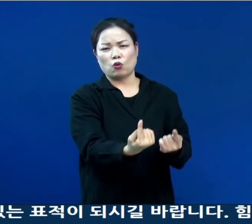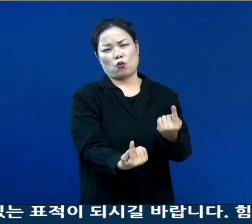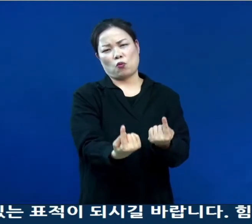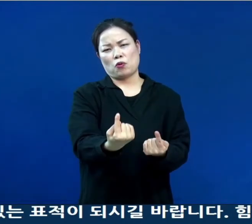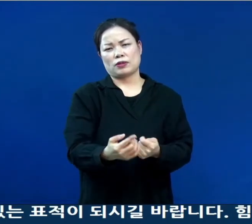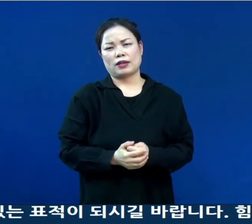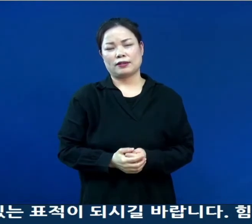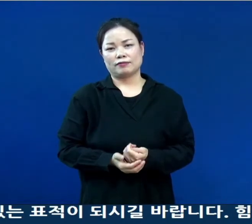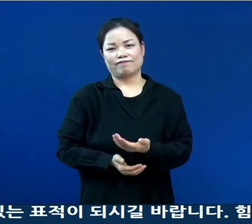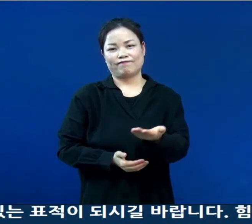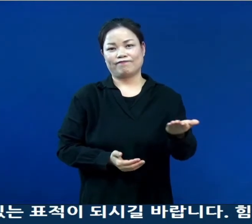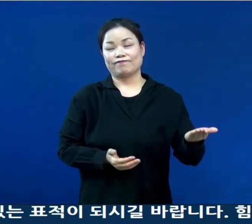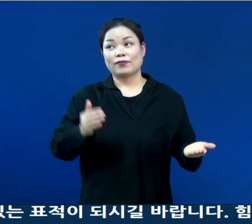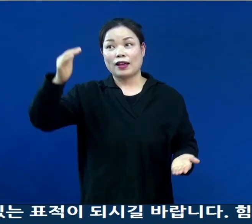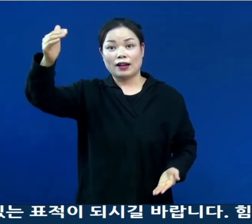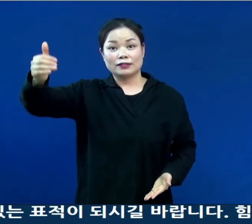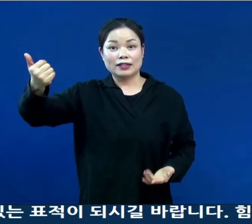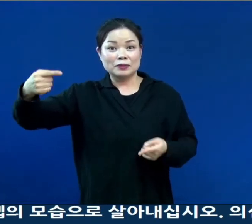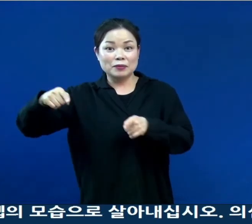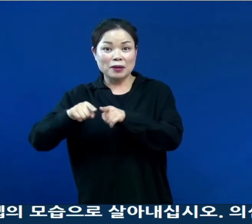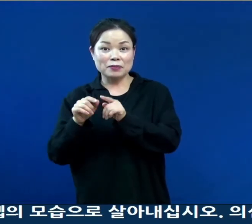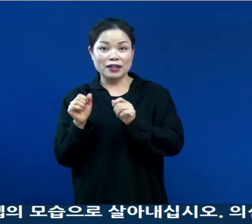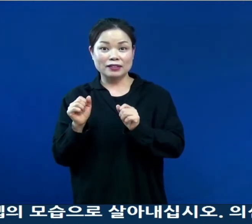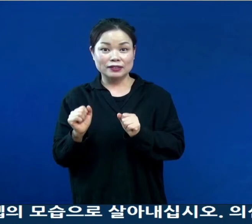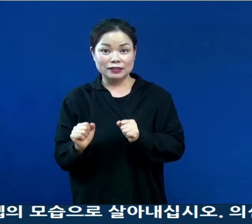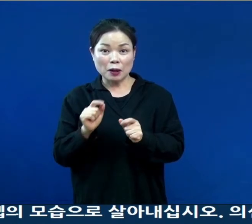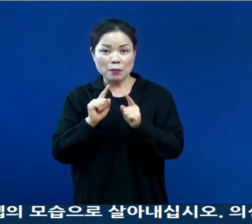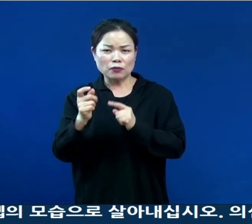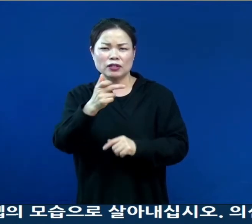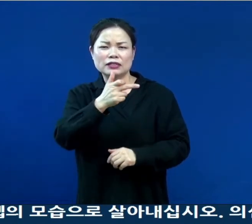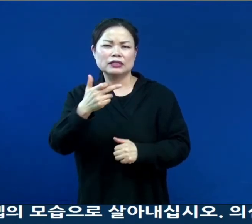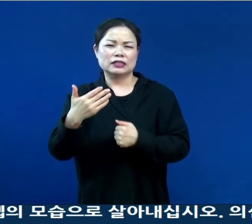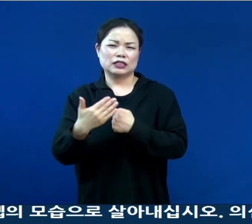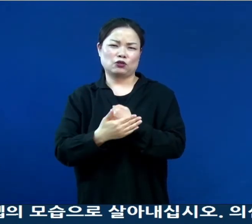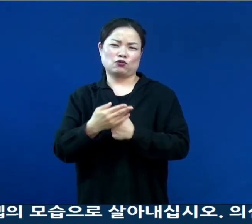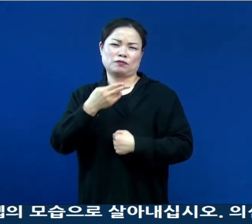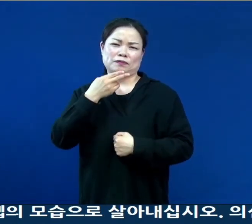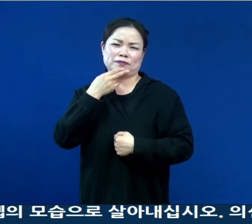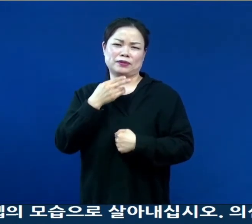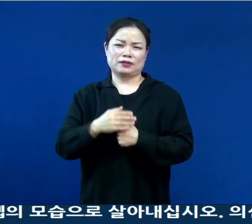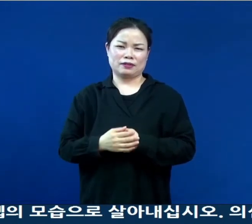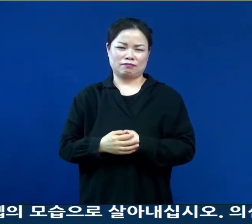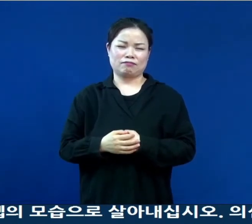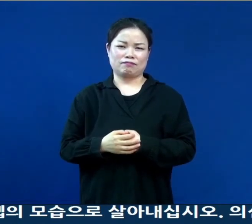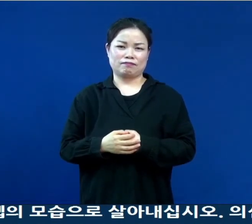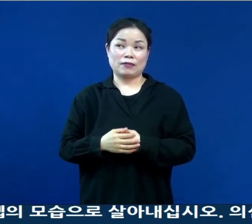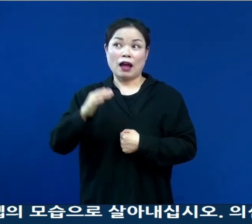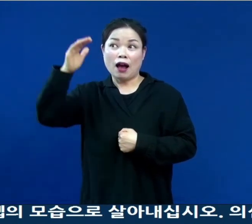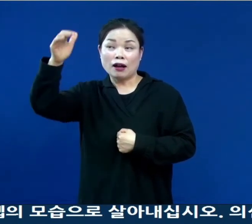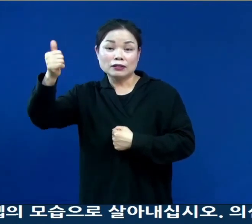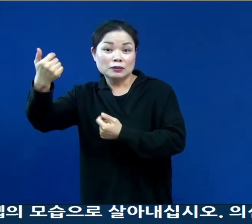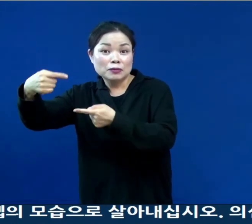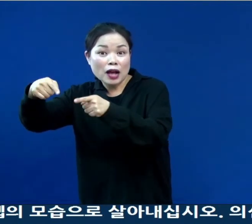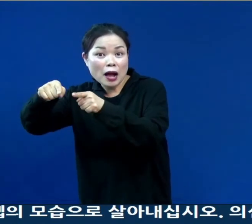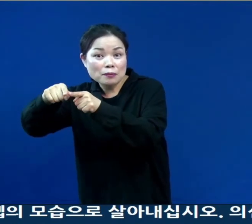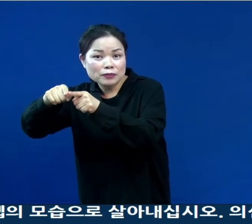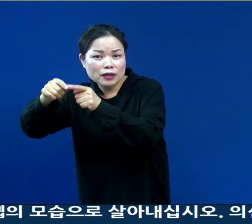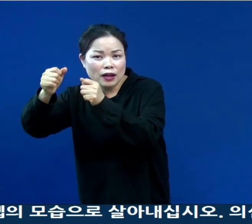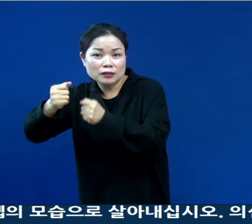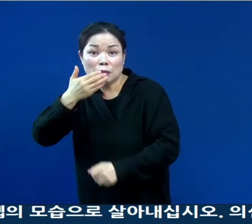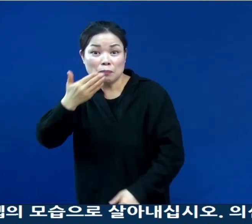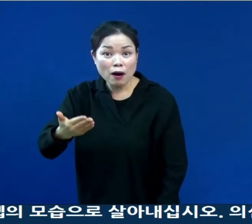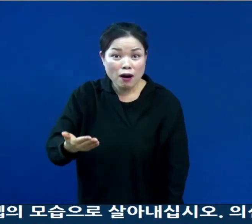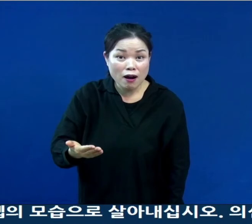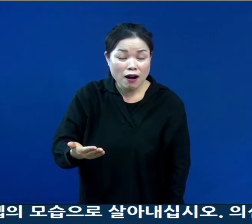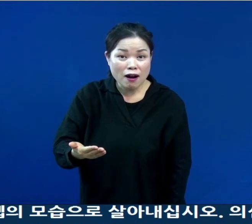것보다 여러분 하나님이 함께 하신다는 말보다 큰 위로는 없습니다. 하나님이 함께 하시면 다 되는 거